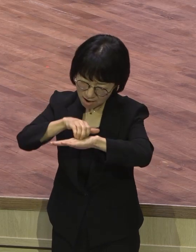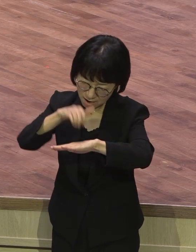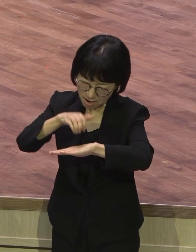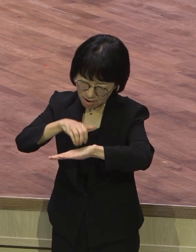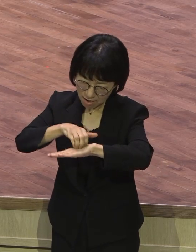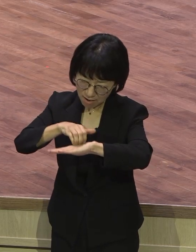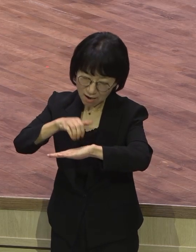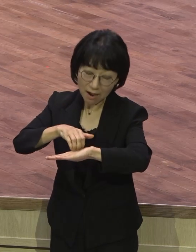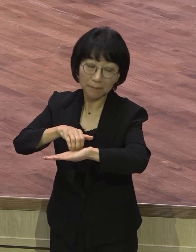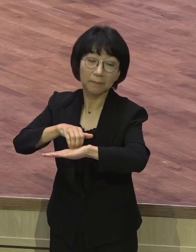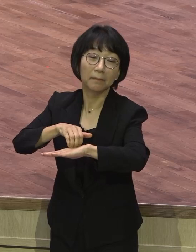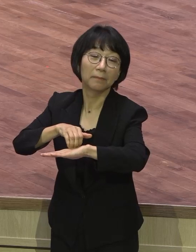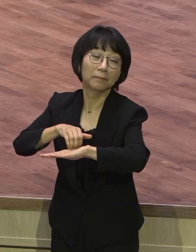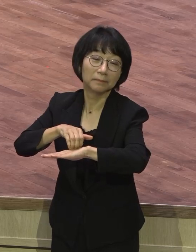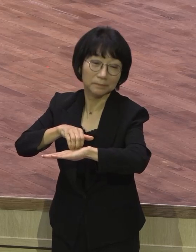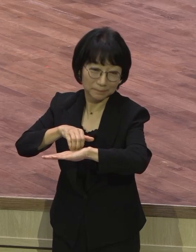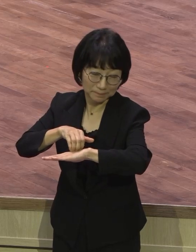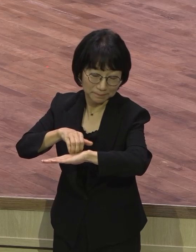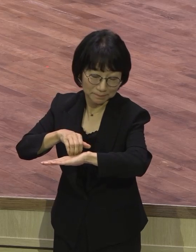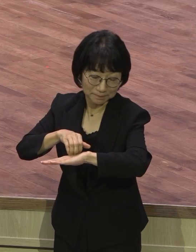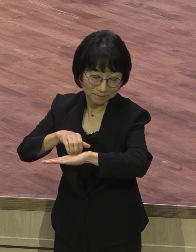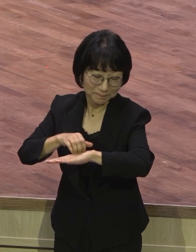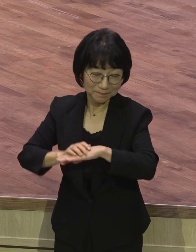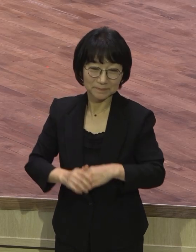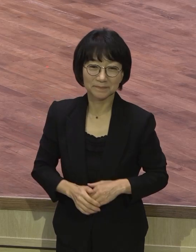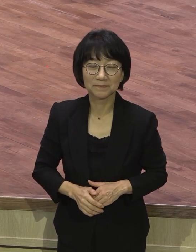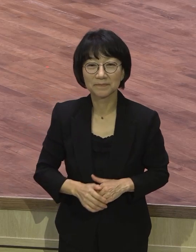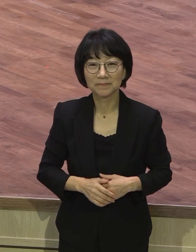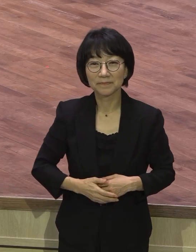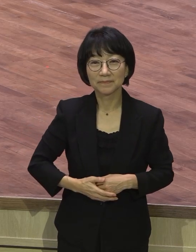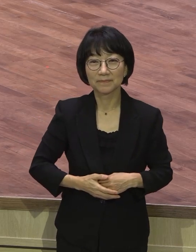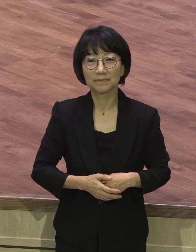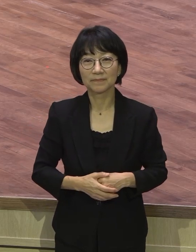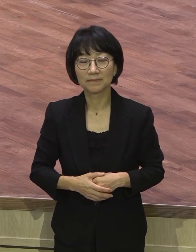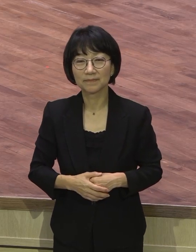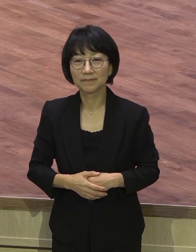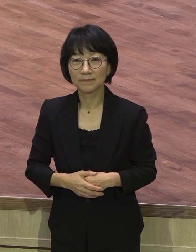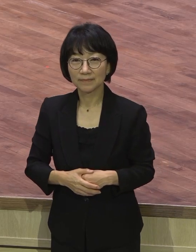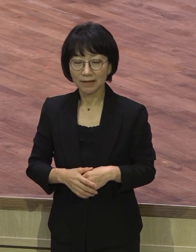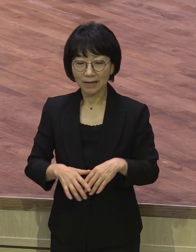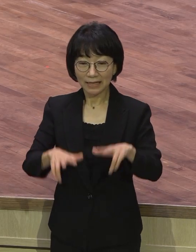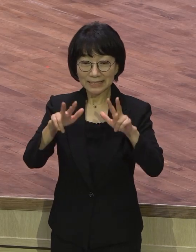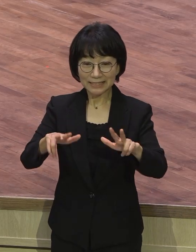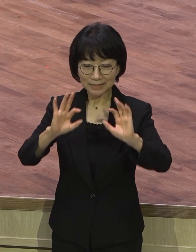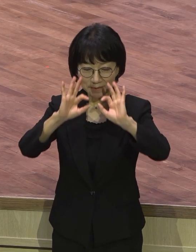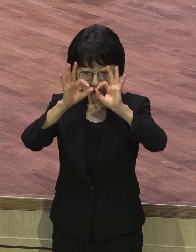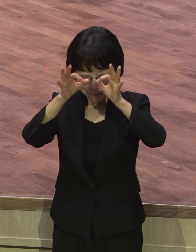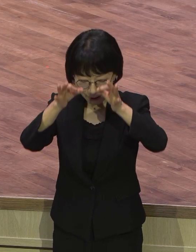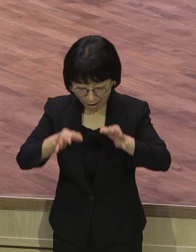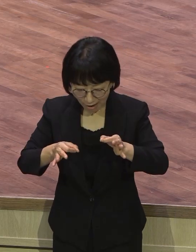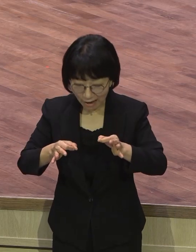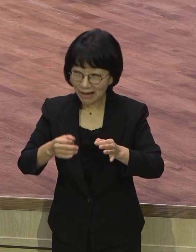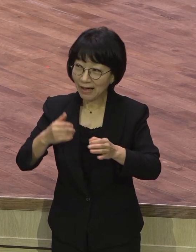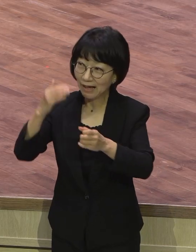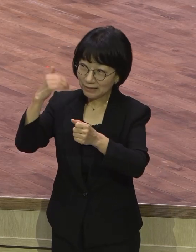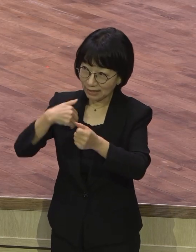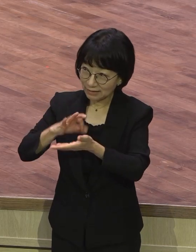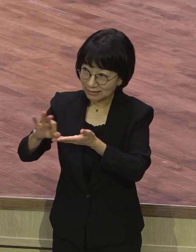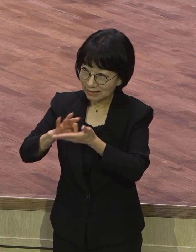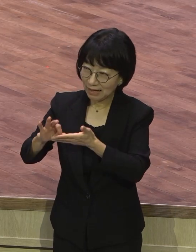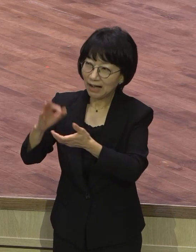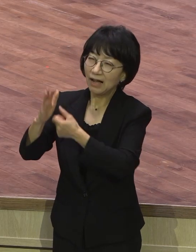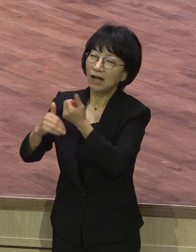받고 그러면서 이건 진짜 나를 서시는 게 하나님의 은혜구나. 하나님의 은혜에는 할